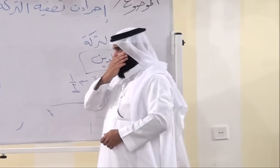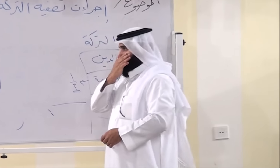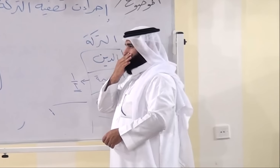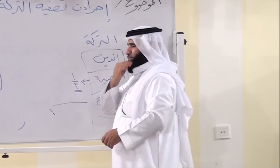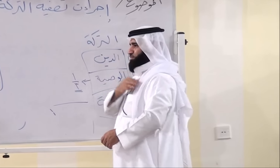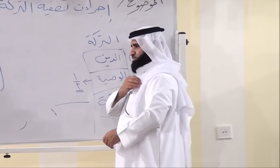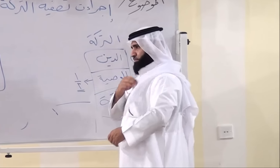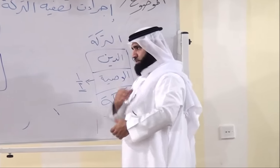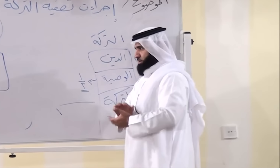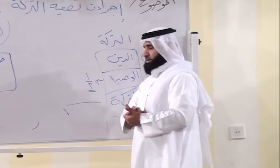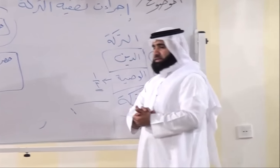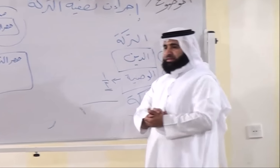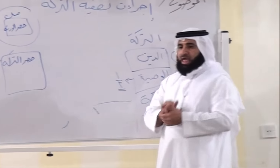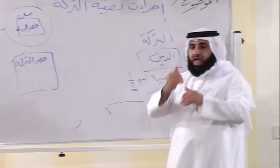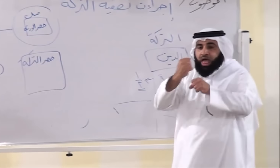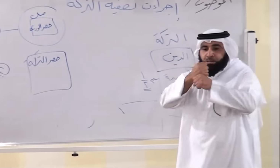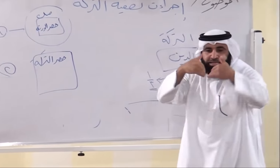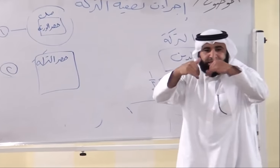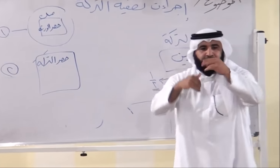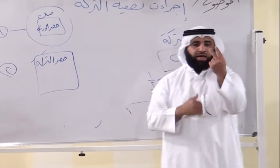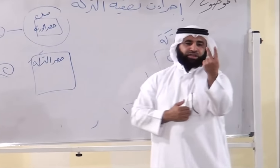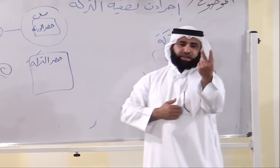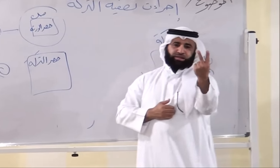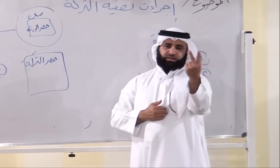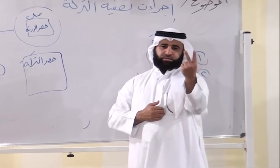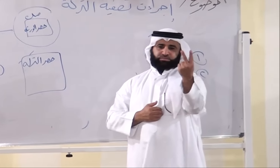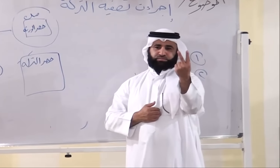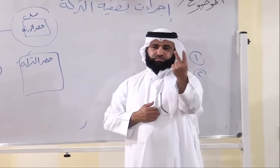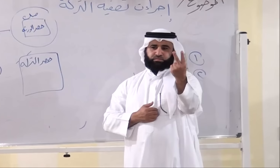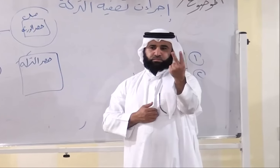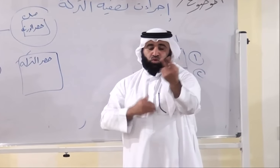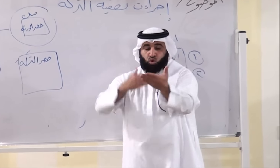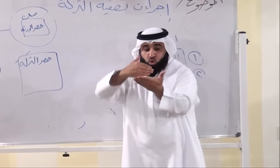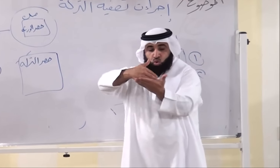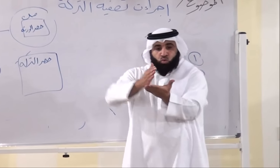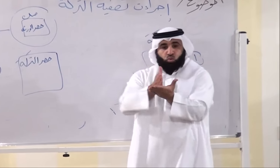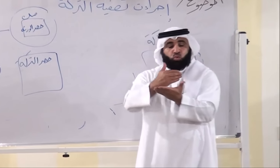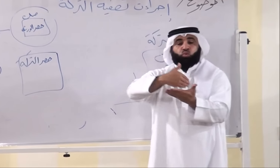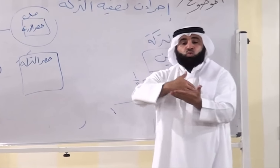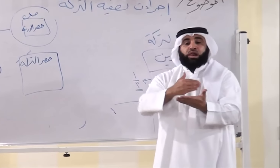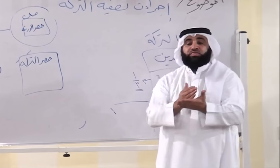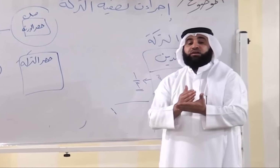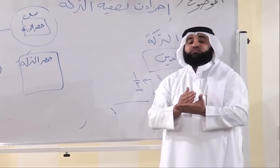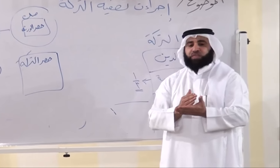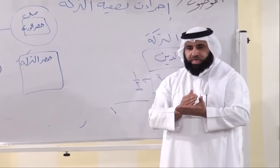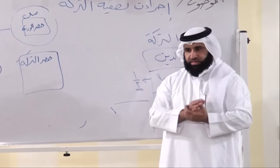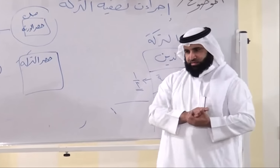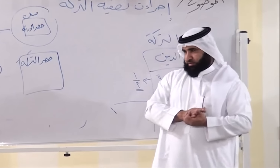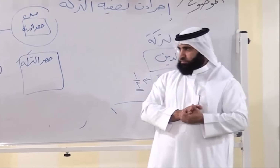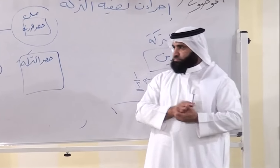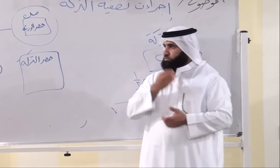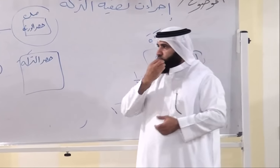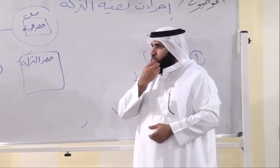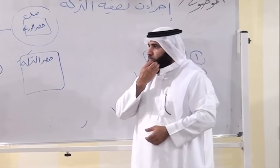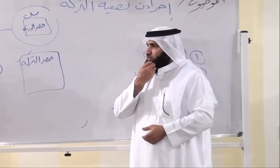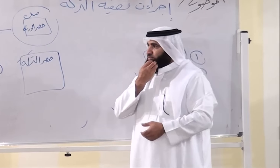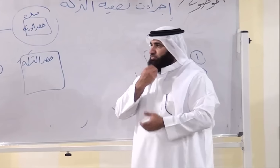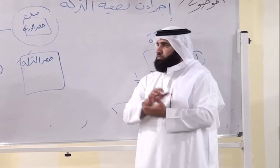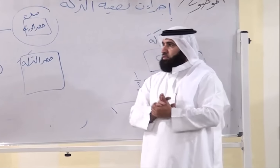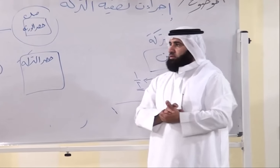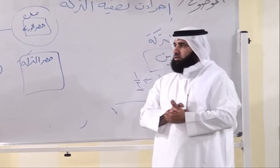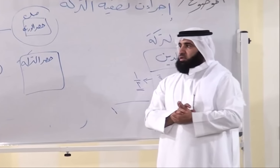في عندنا طريقتين، اللي هي اذا كان من الورثه ويثقون الورثه فيه احد